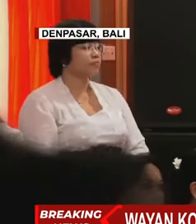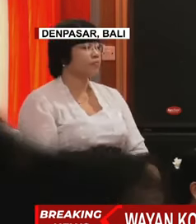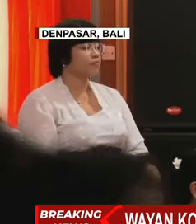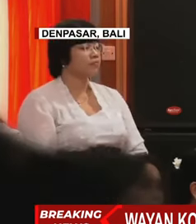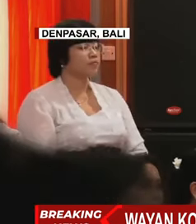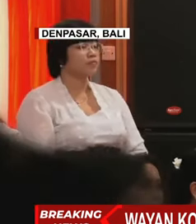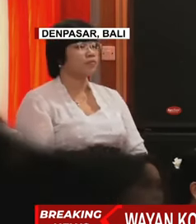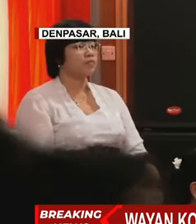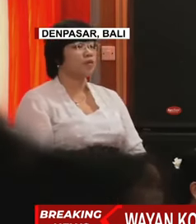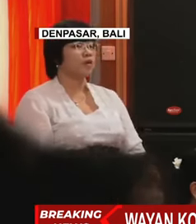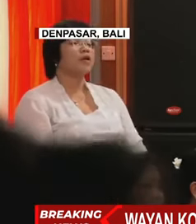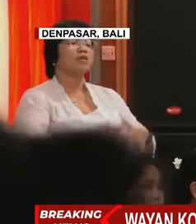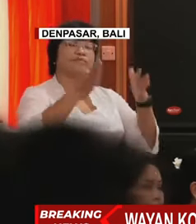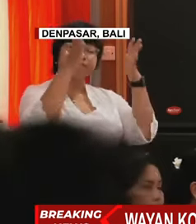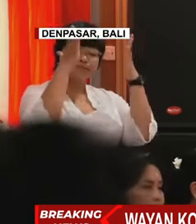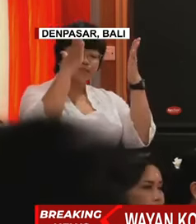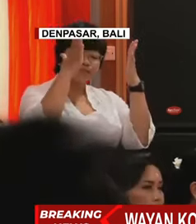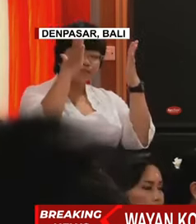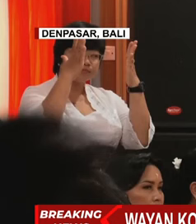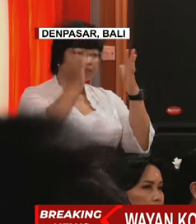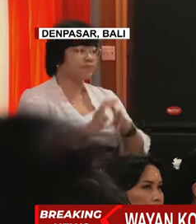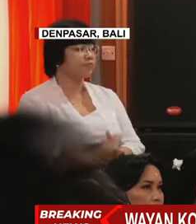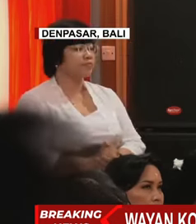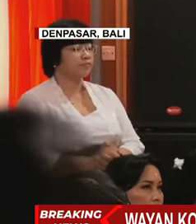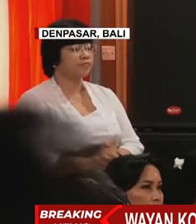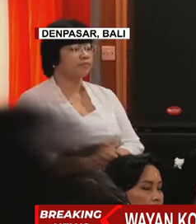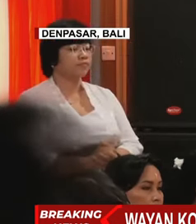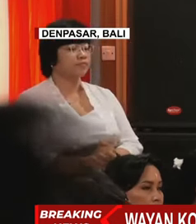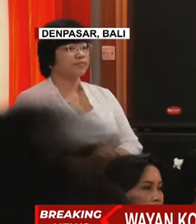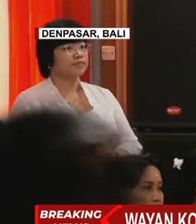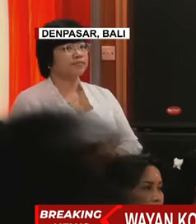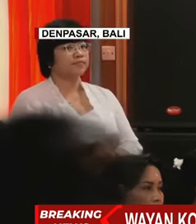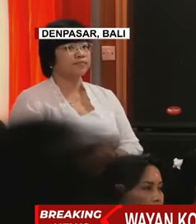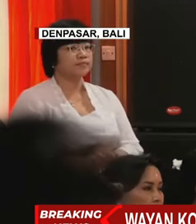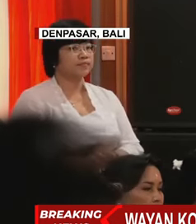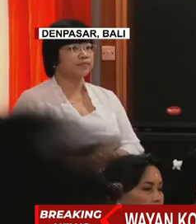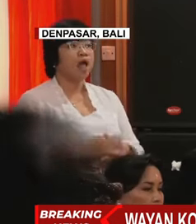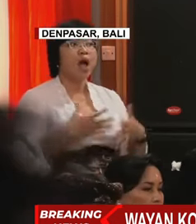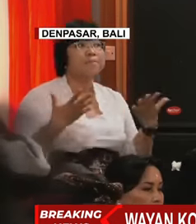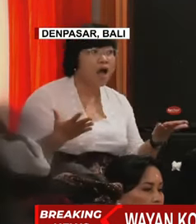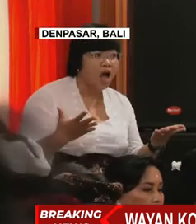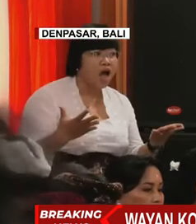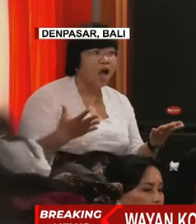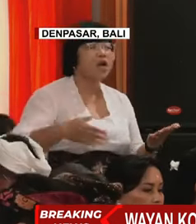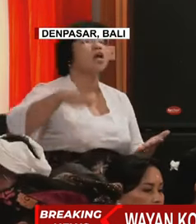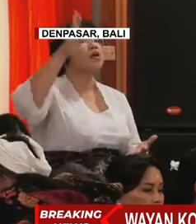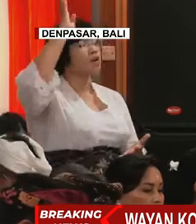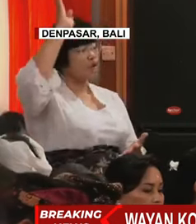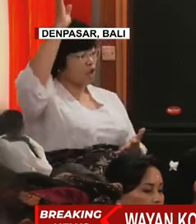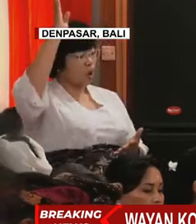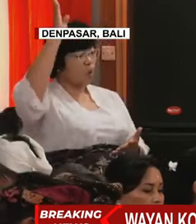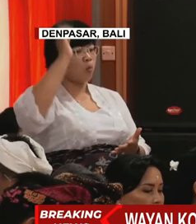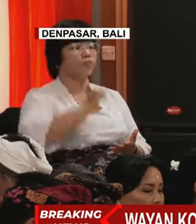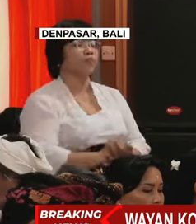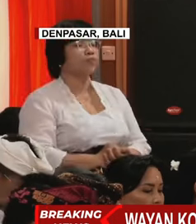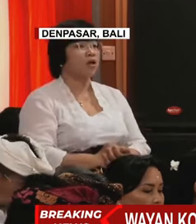spesifik yang bisa diangkat di Bali yang bisa menurunkan popularitas incen Tetapi kalau ada e isu semacam itu tuh bisa